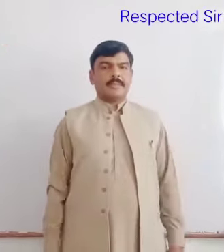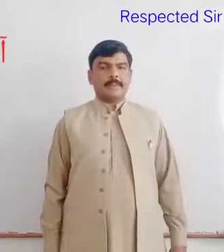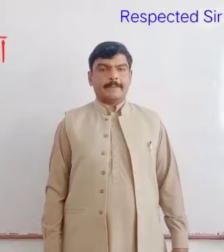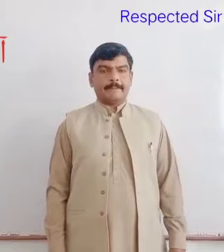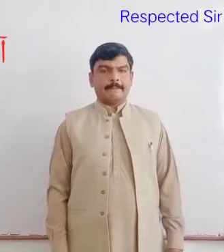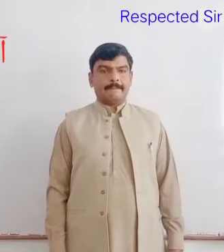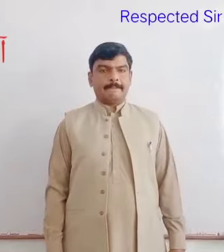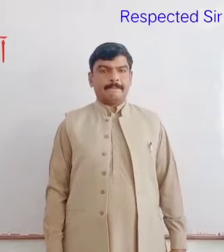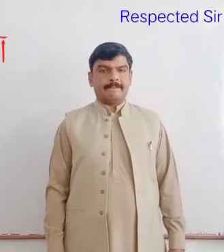ऑक्सीजन,